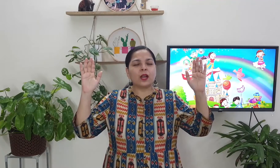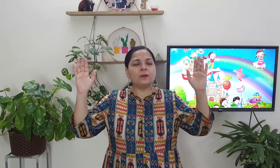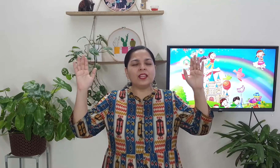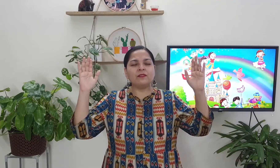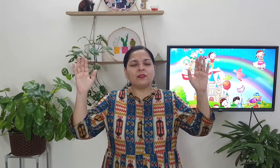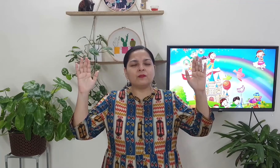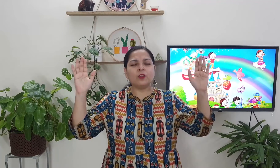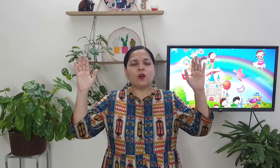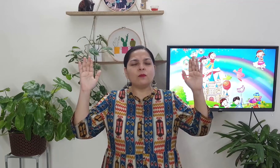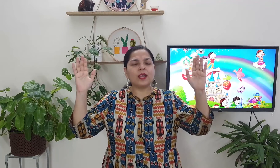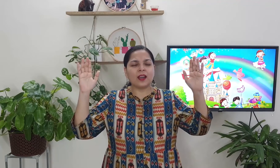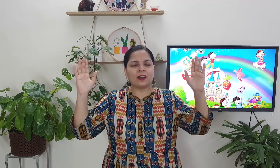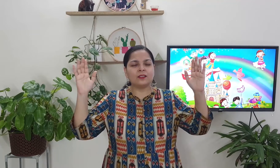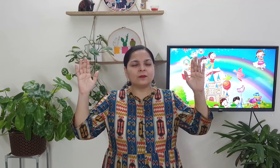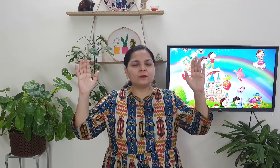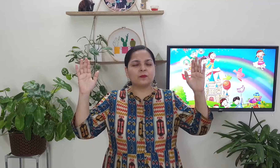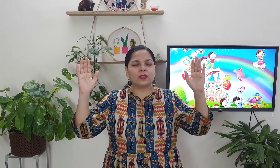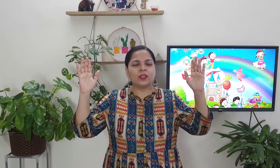முழு இருதயத்துடன் இயேசு கிறிஸ்துவை